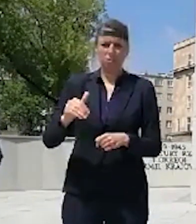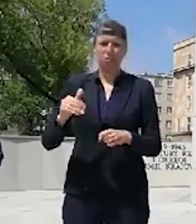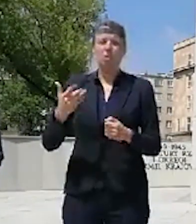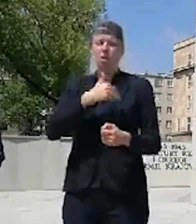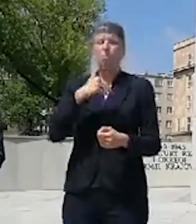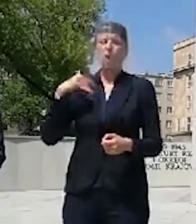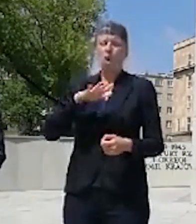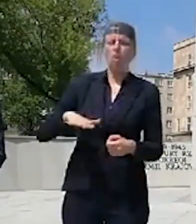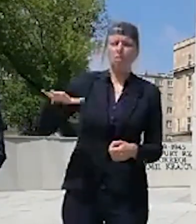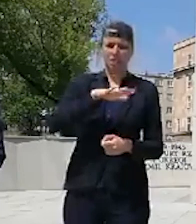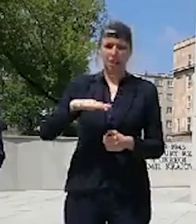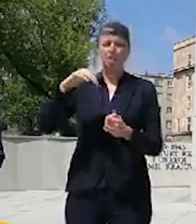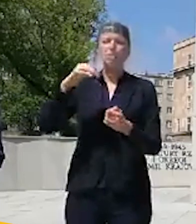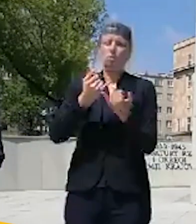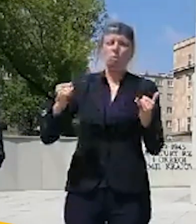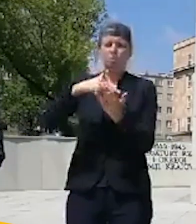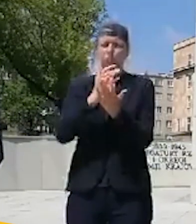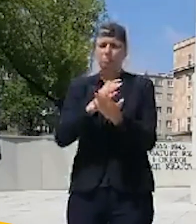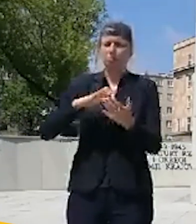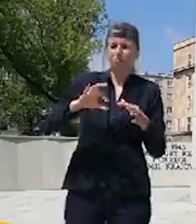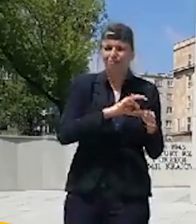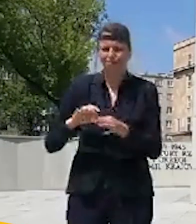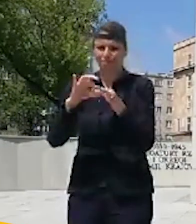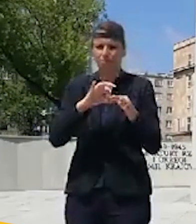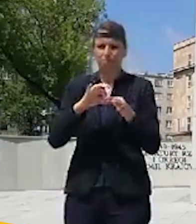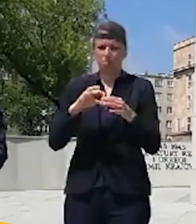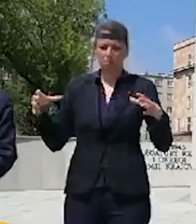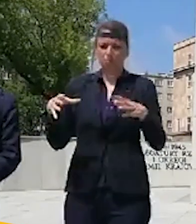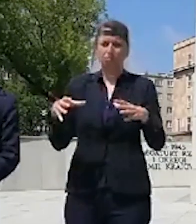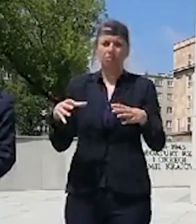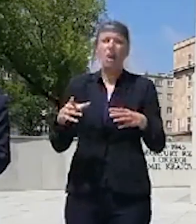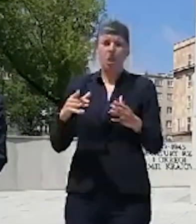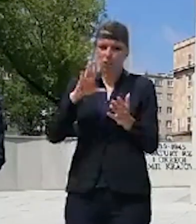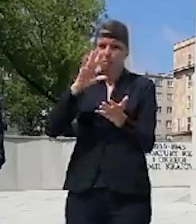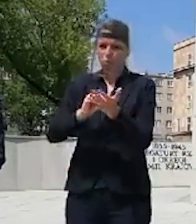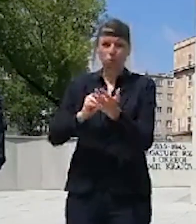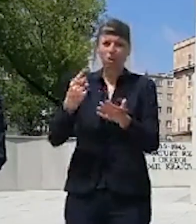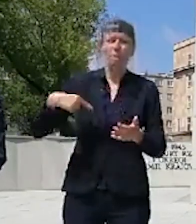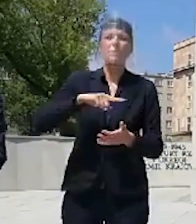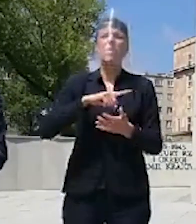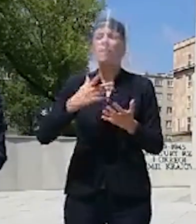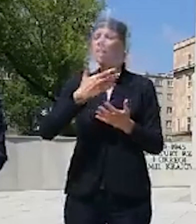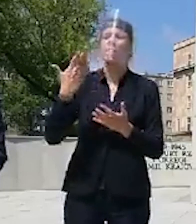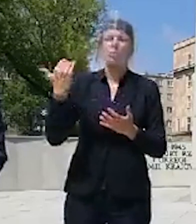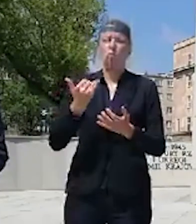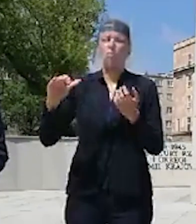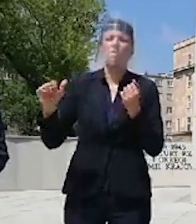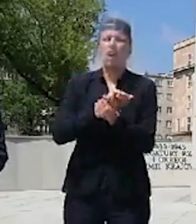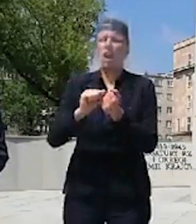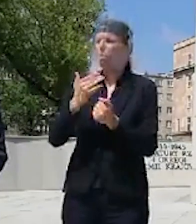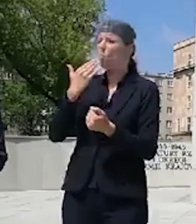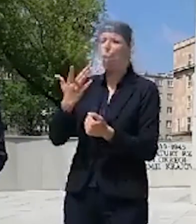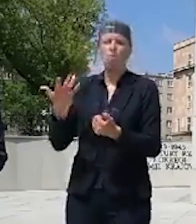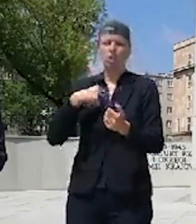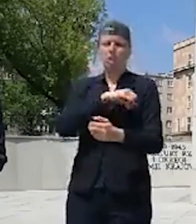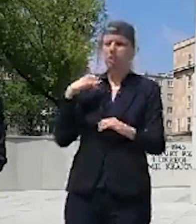też budują tę tkankę. Jeszcze raz powtórzę, my nie walczymy o to i nie powtarzamy cały czas o samorządach, żeby wkupić się w